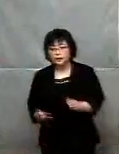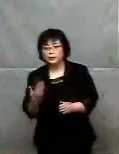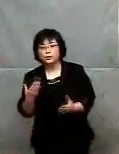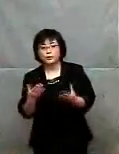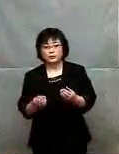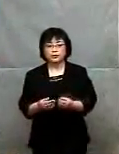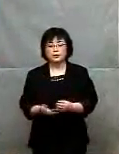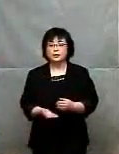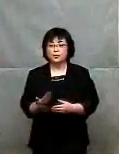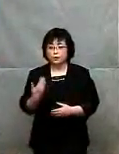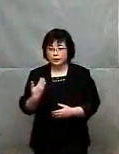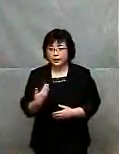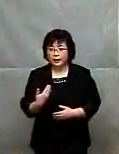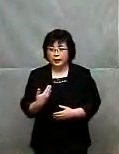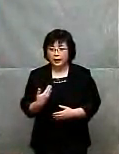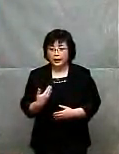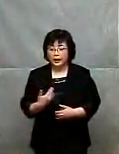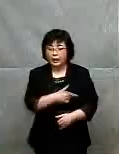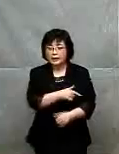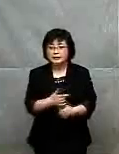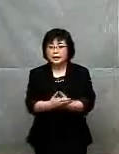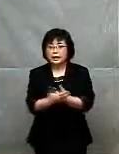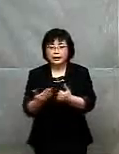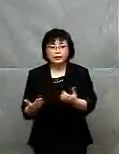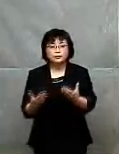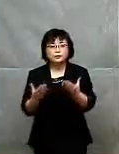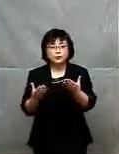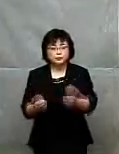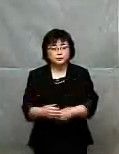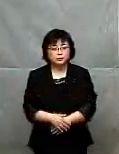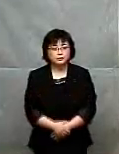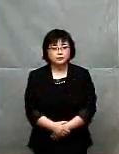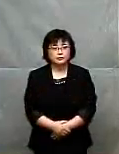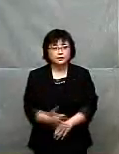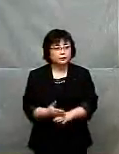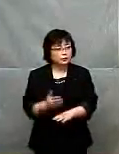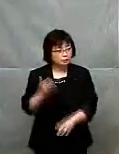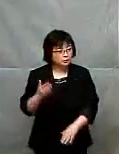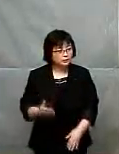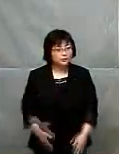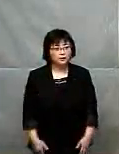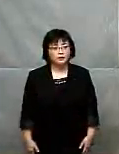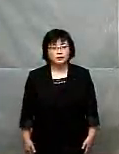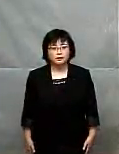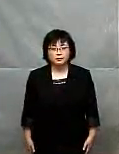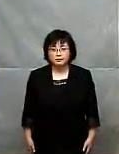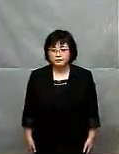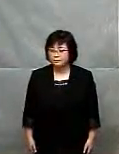これをもちまして記者会見を終了させていただきます。どうもありがとうございました。